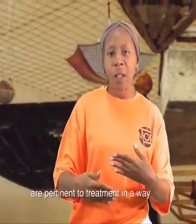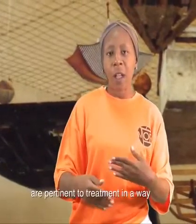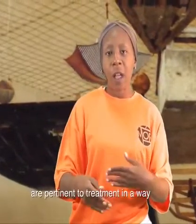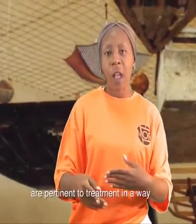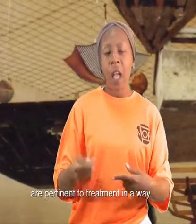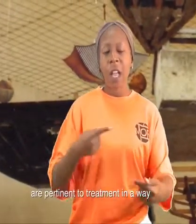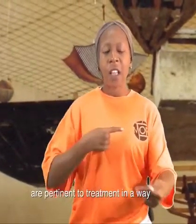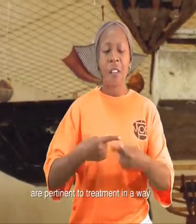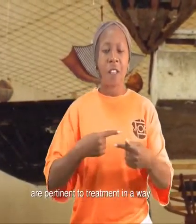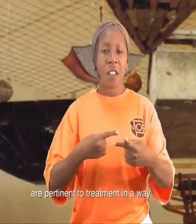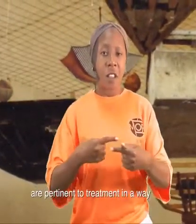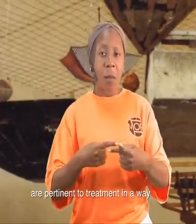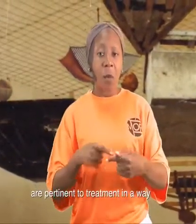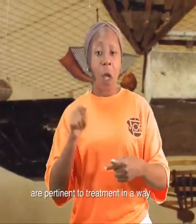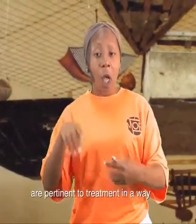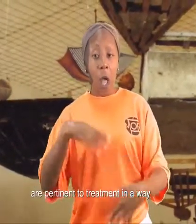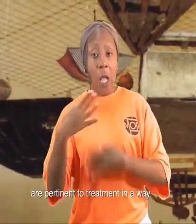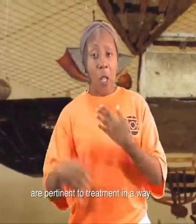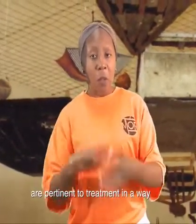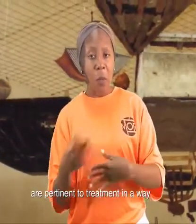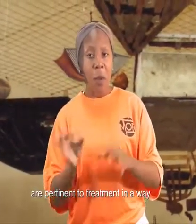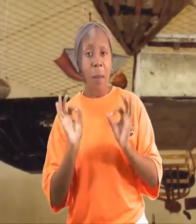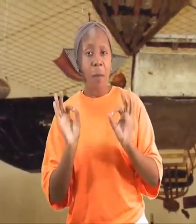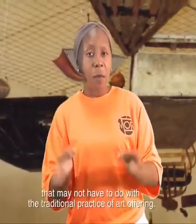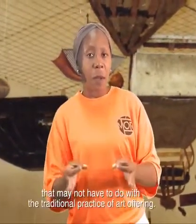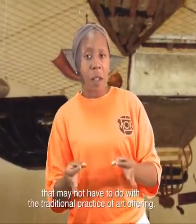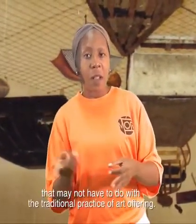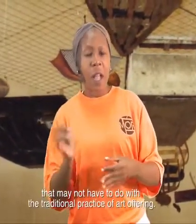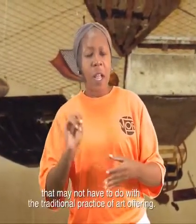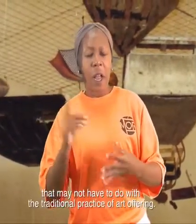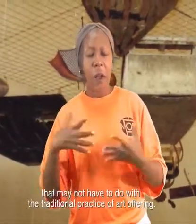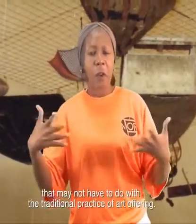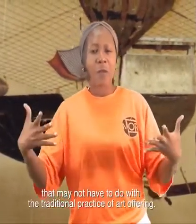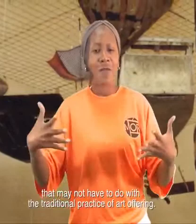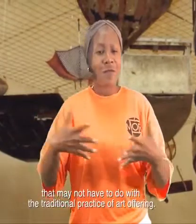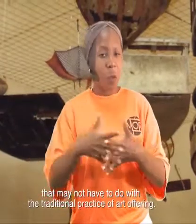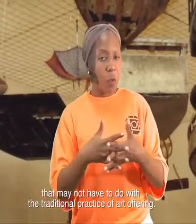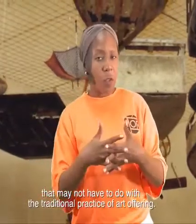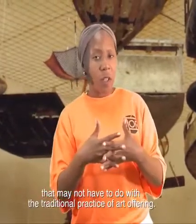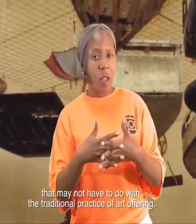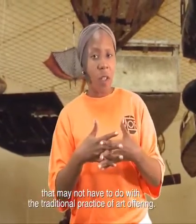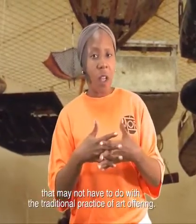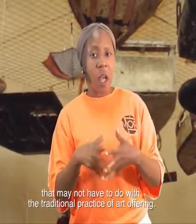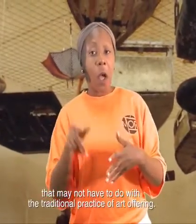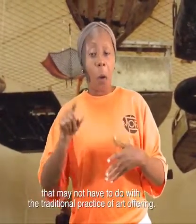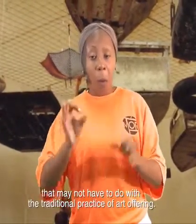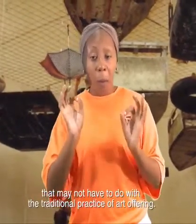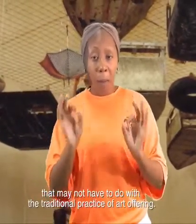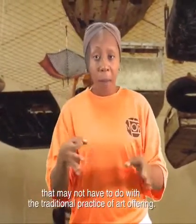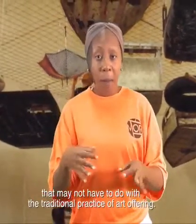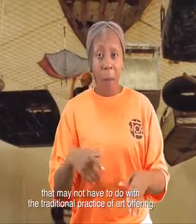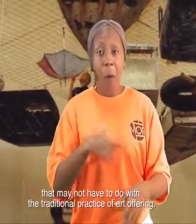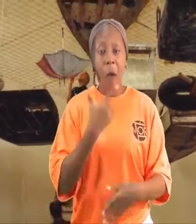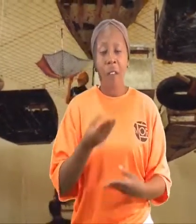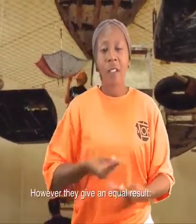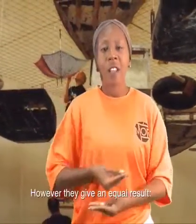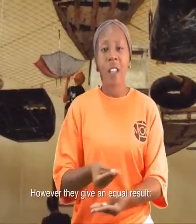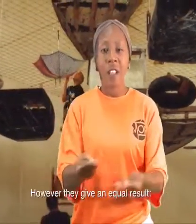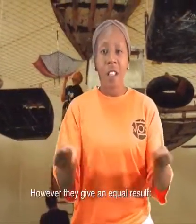son pertinentes de tratamiento de un modo que puede no tener que ver con la práctica tradicional del arte, ofreciendo,